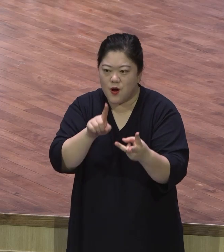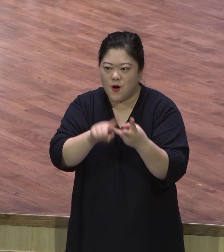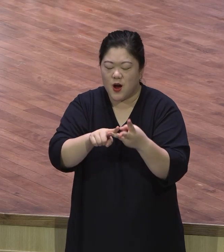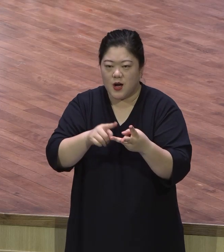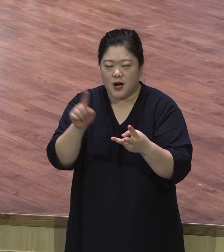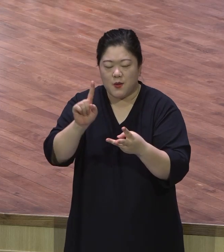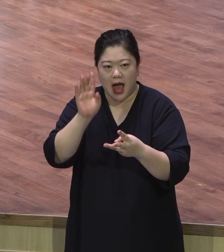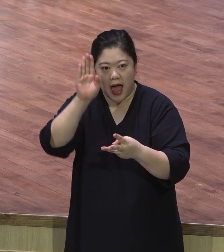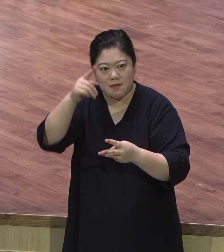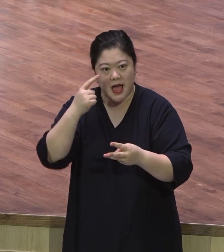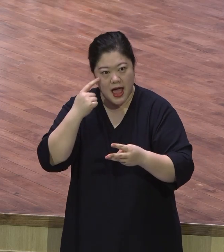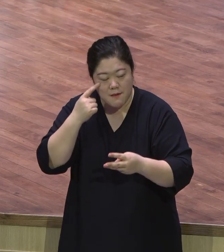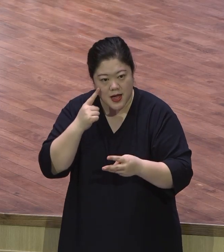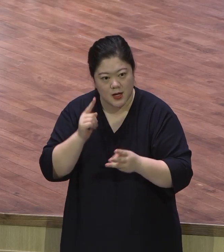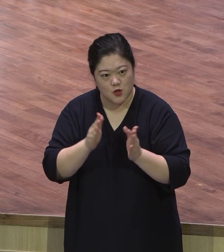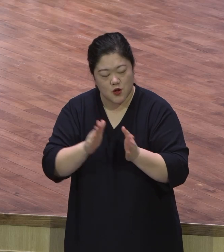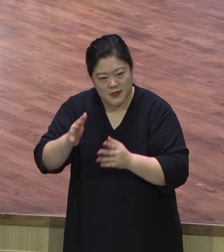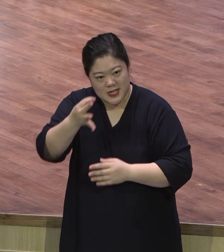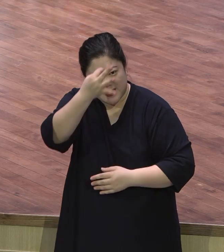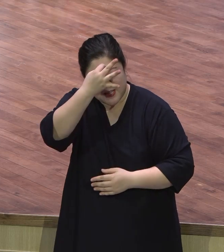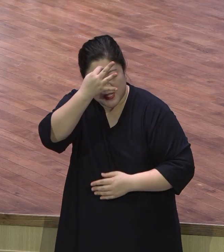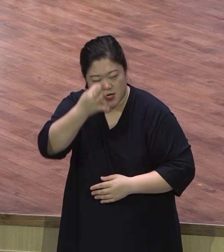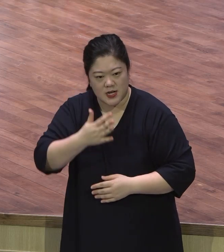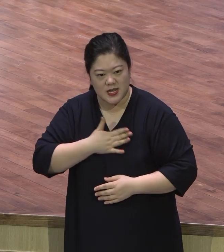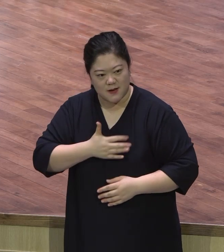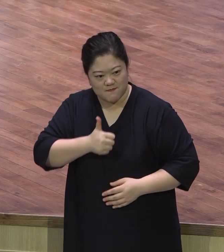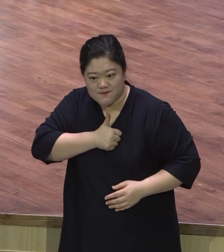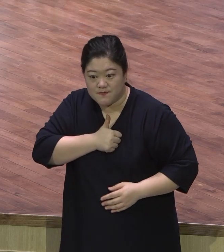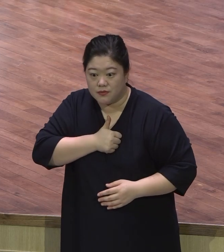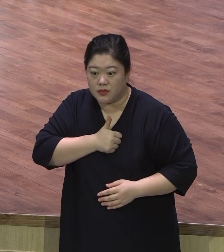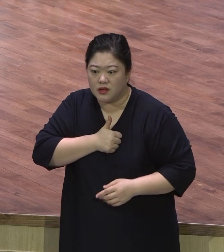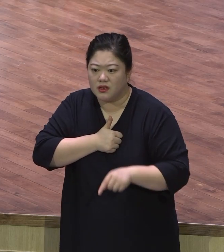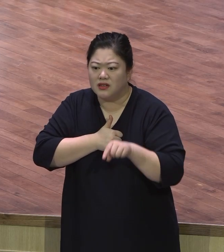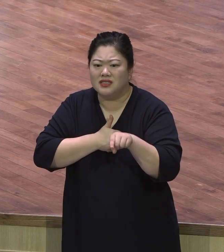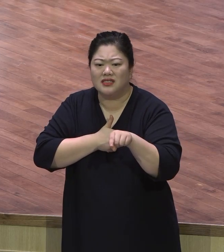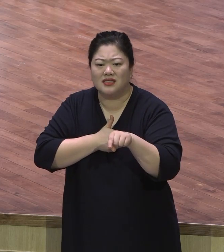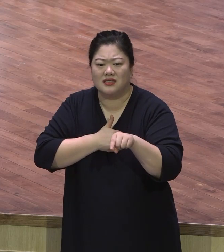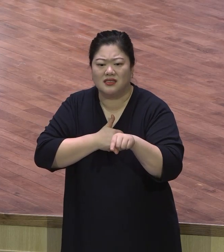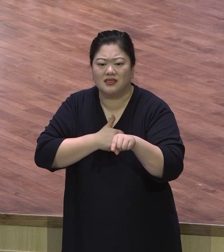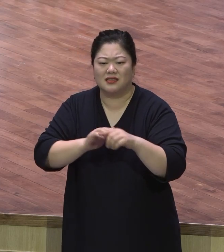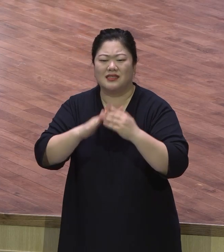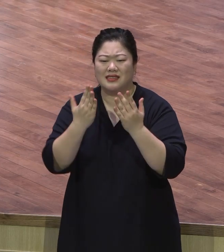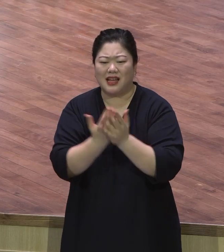말해서 내 가치관의 기준이 되고 내 성공, 실패의 잣대가 되는 것.